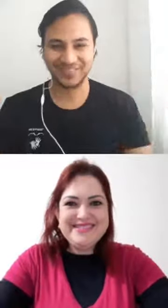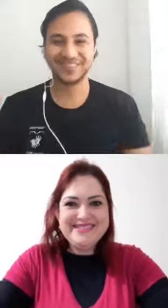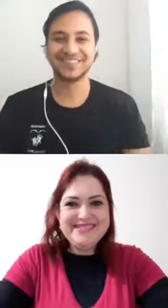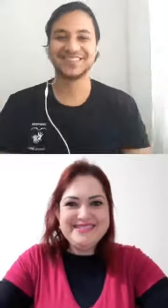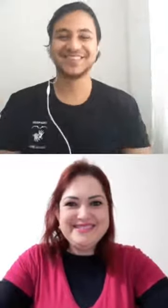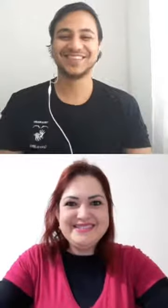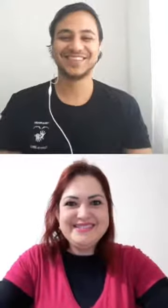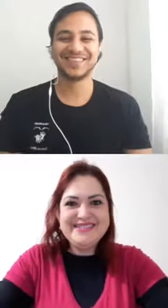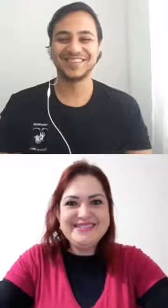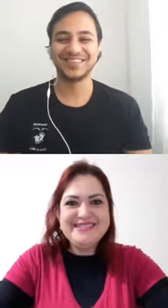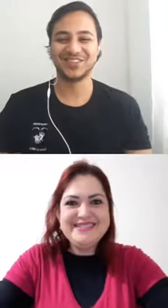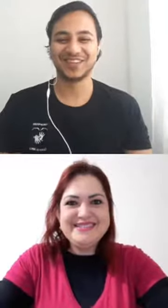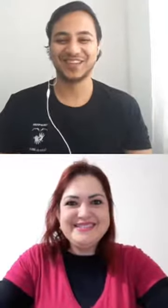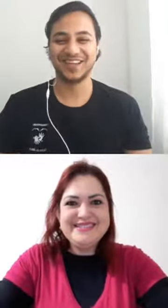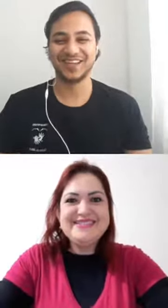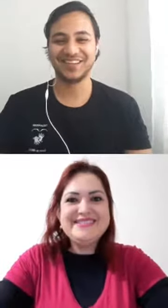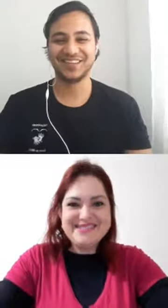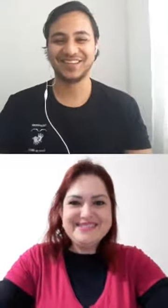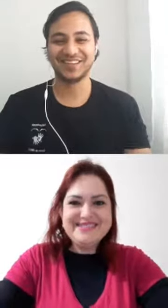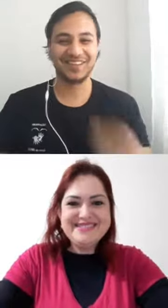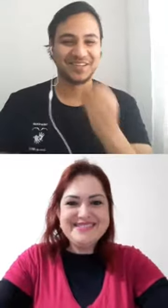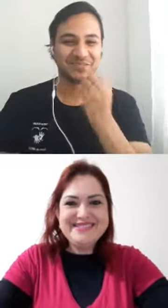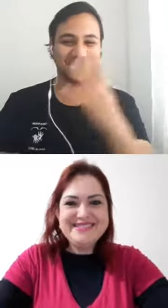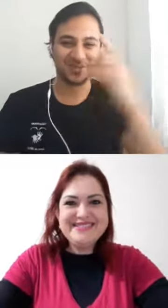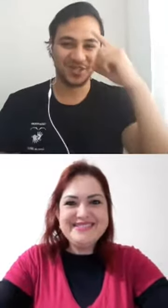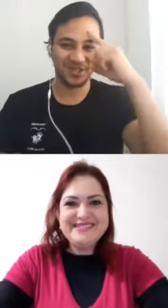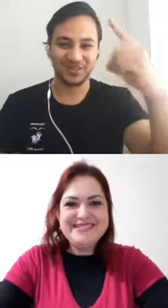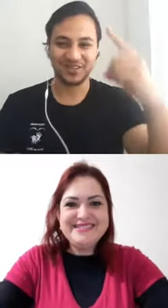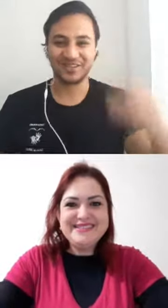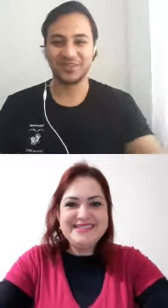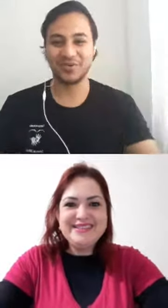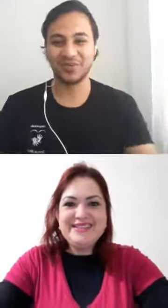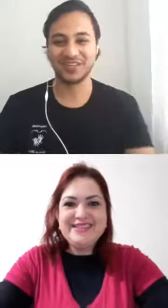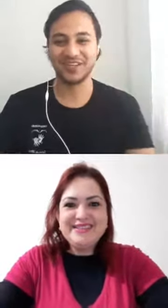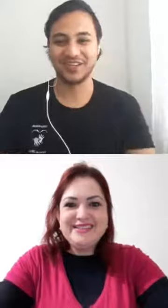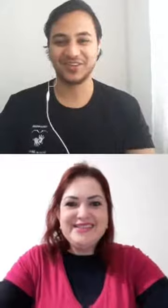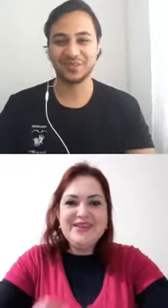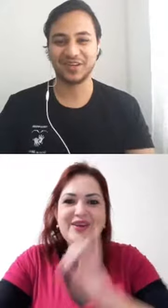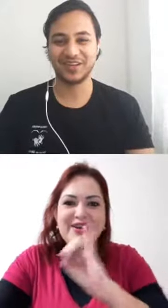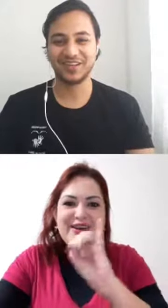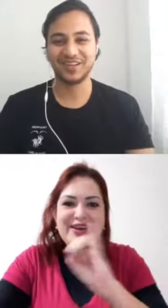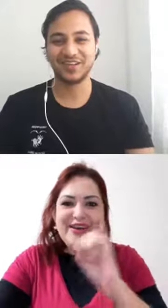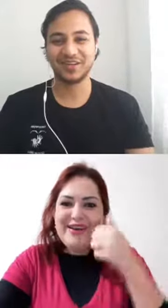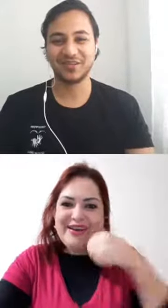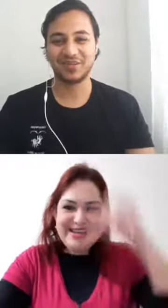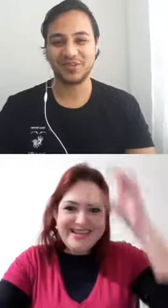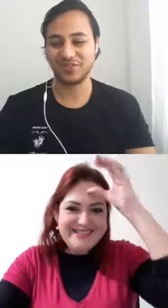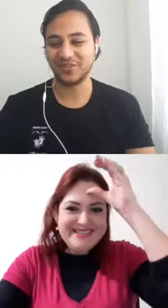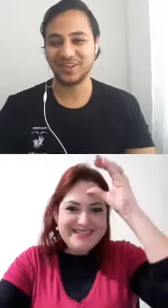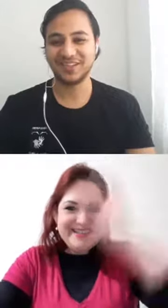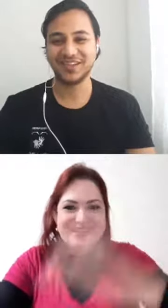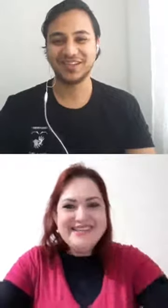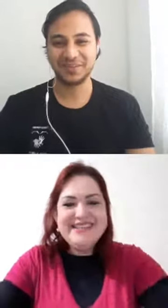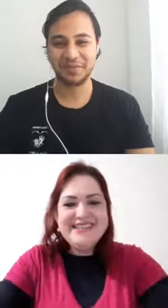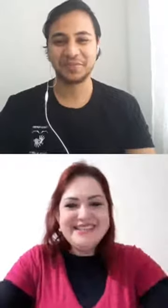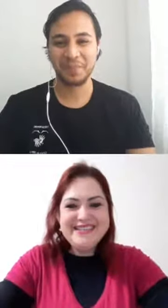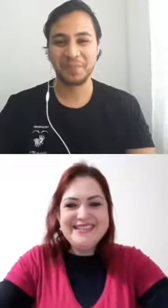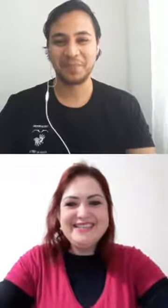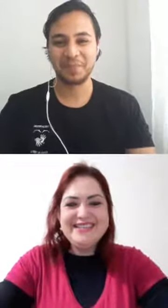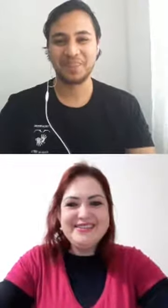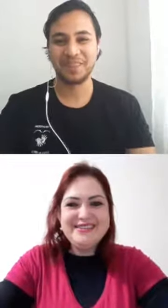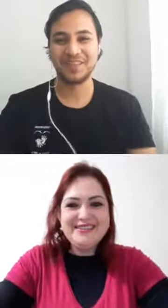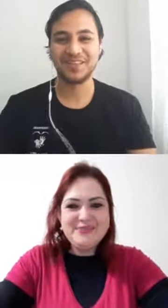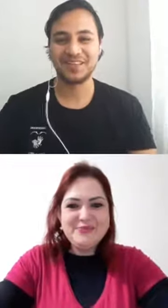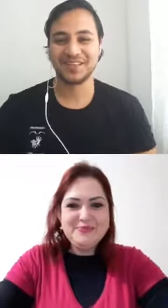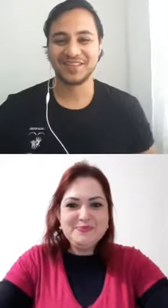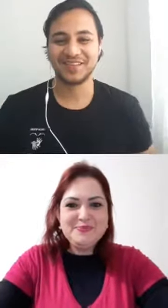meditação. Jocélia. Bom dia, Jo. Que bom que você está aqui hoje para nossa conversa.